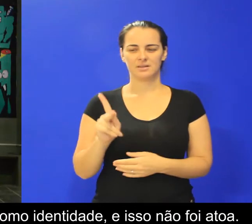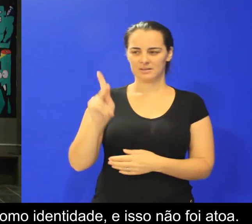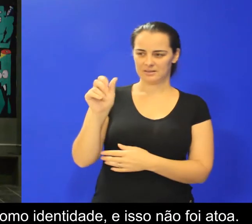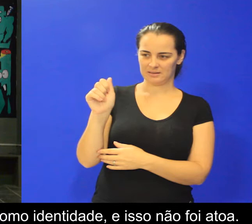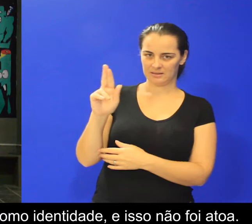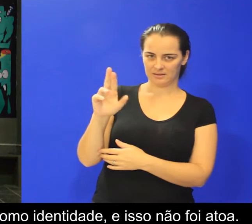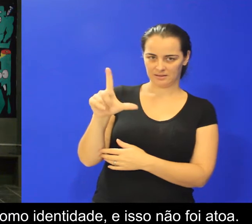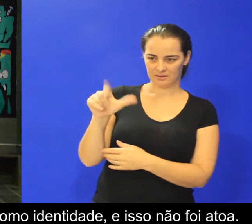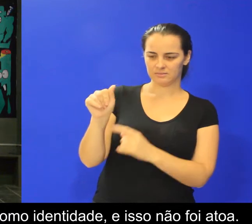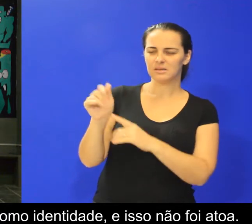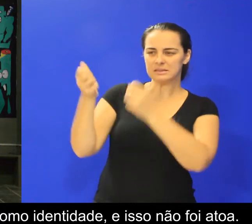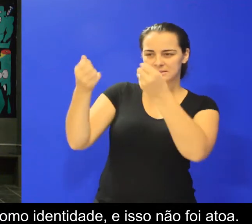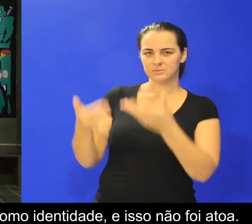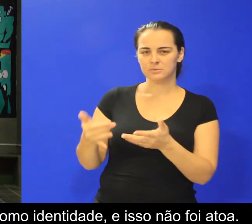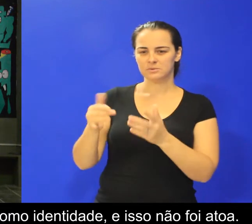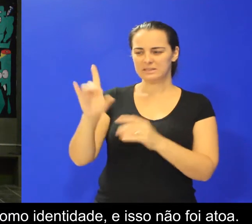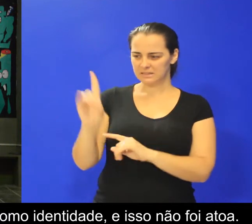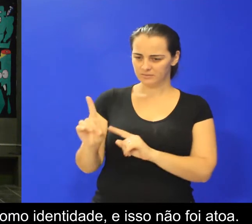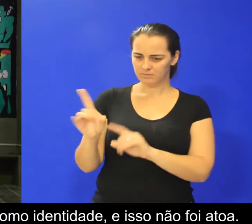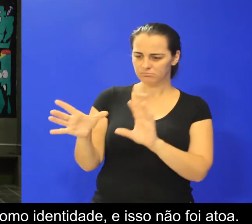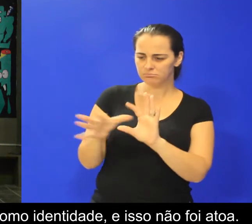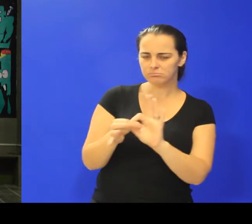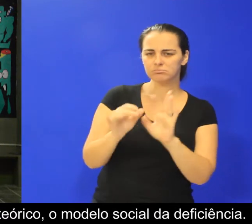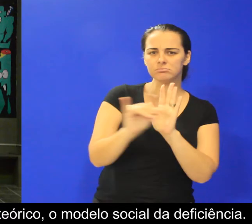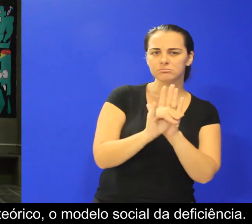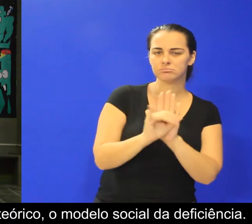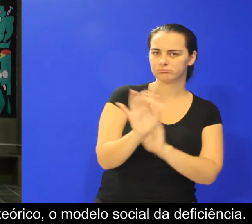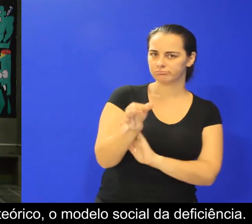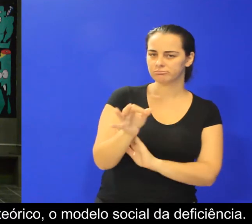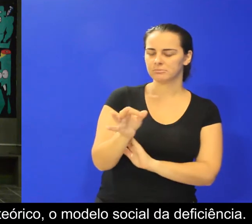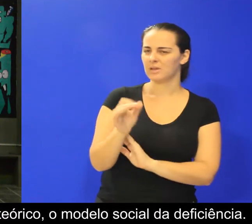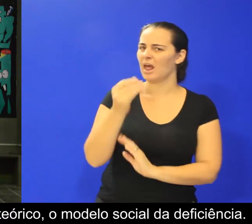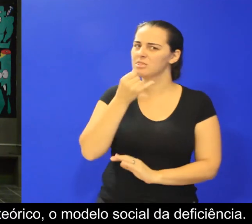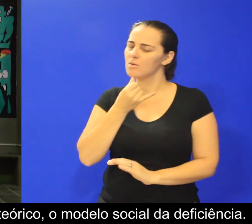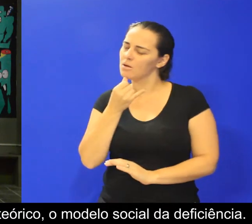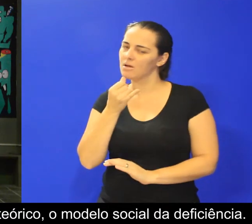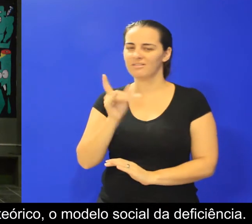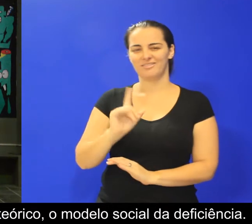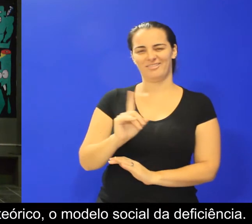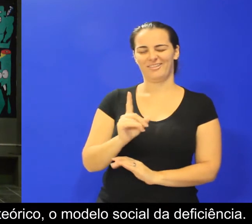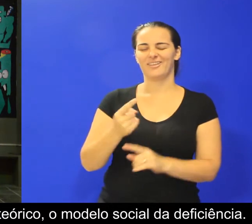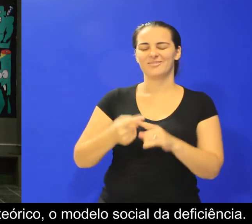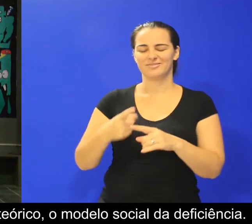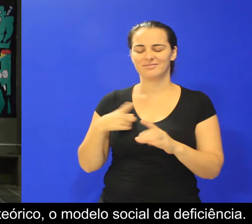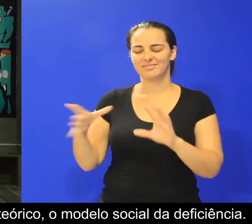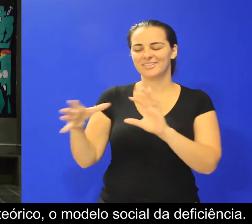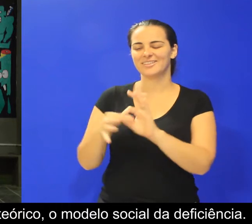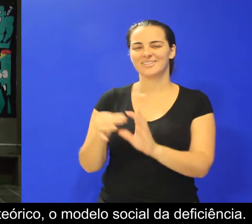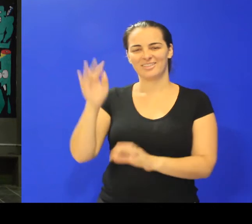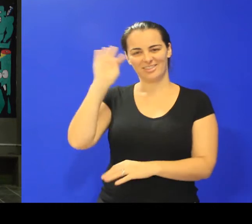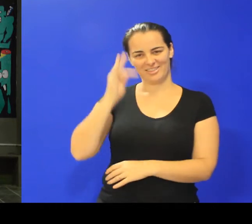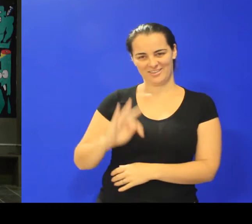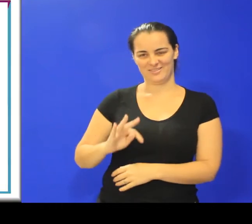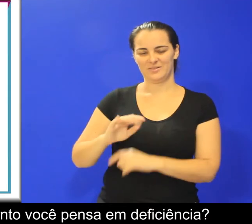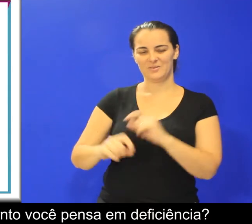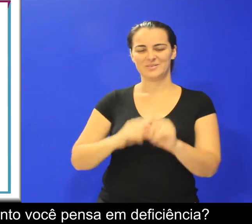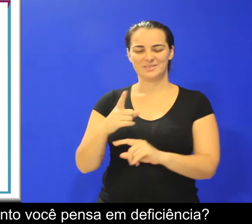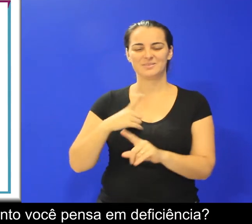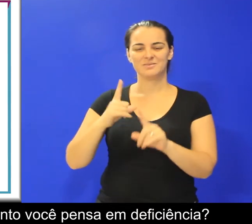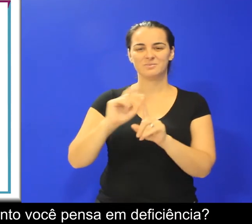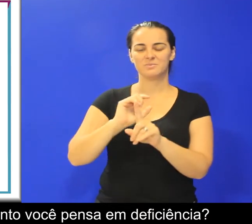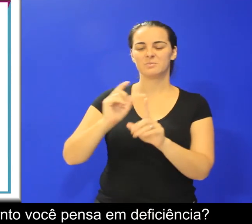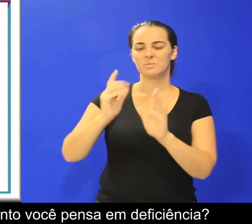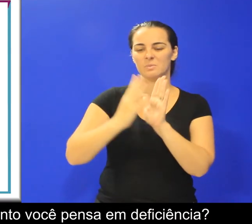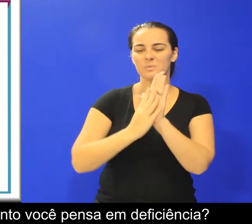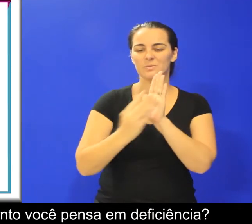A Carla falou sobre deficiência como identidade, e isso não foi à toa, está muito atrelado a um modelo teórico, o modelo social da deficiência. O que vem à